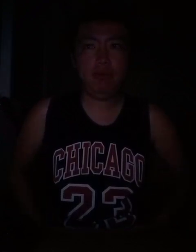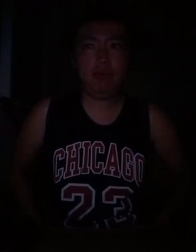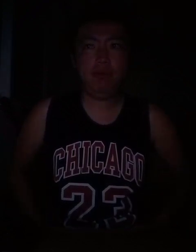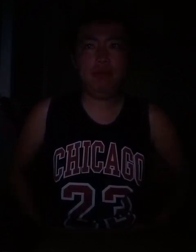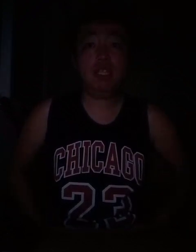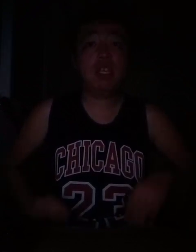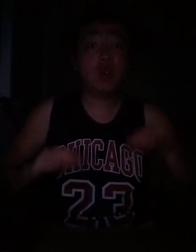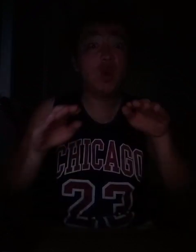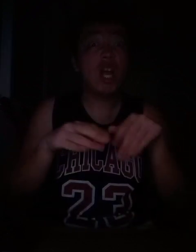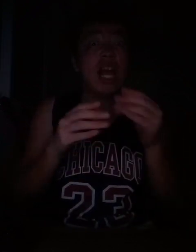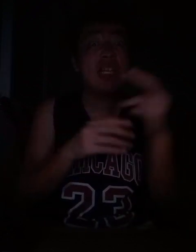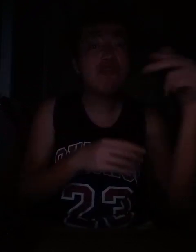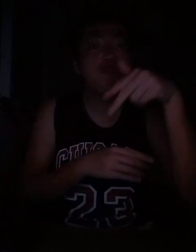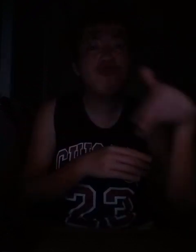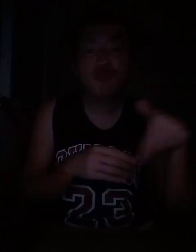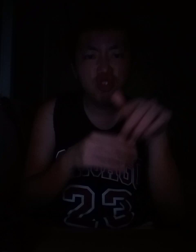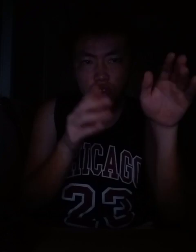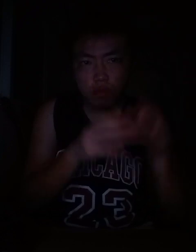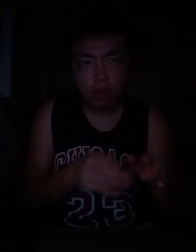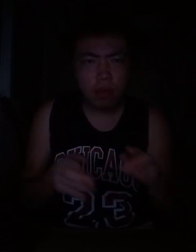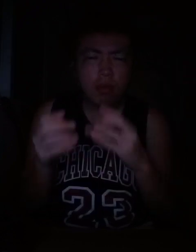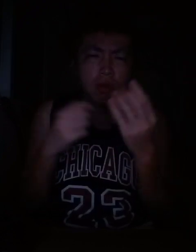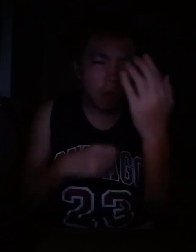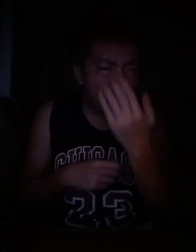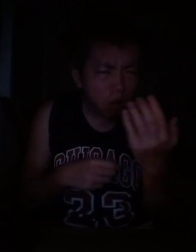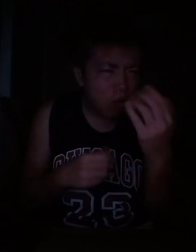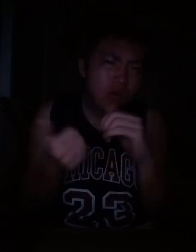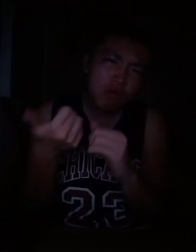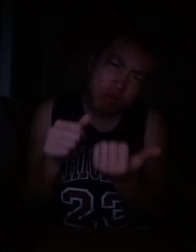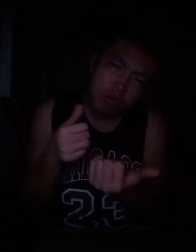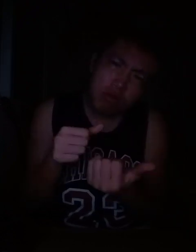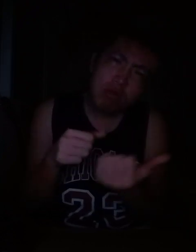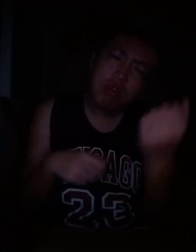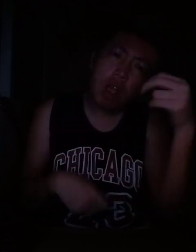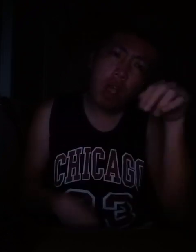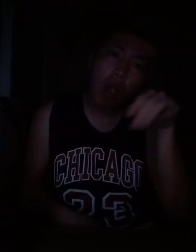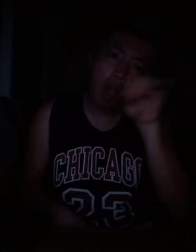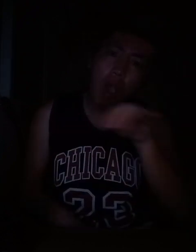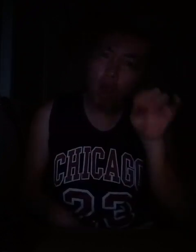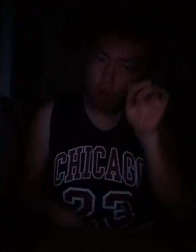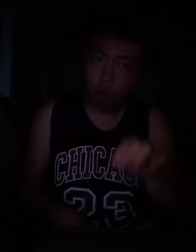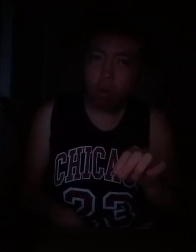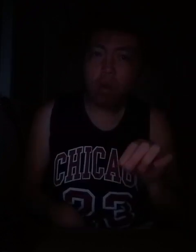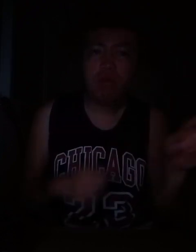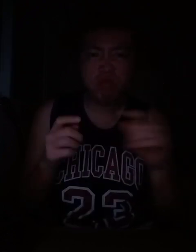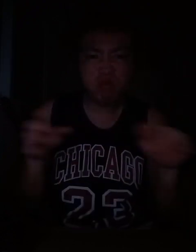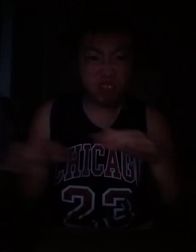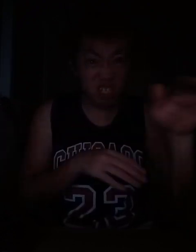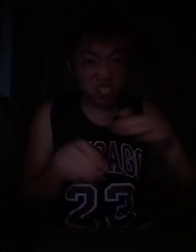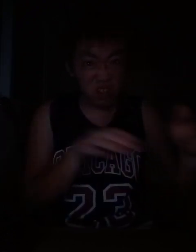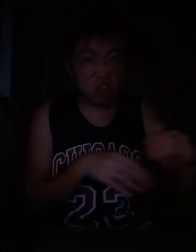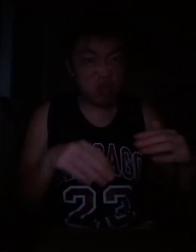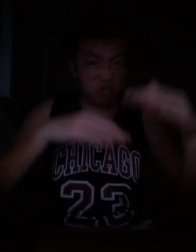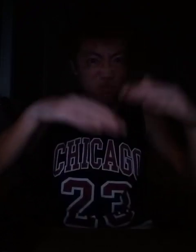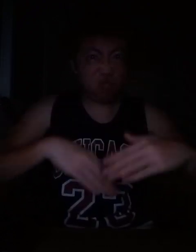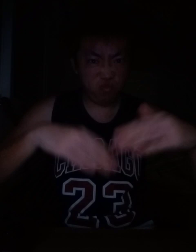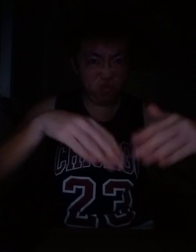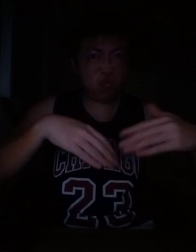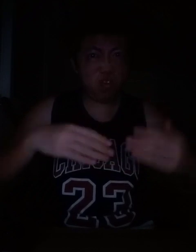고 최수근 해병대 상병이 실종자 수색 중 숨진 경북 예천군의 내성천은 물살이 세고 바닥 모래층이 갑자기 꺼지는